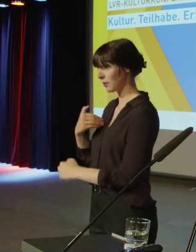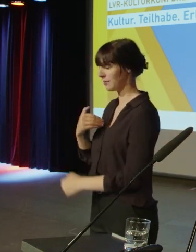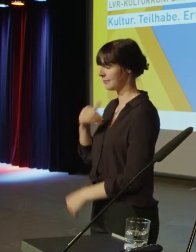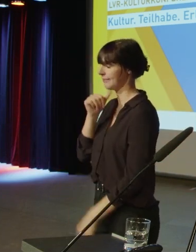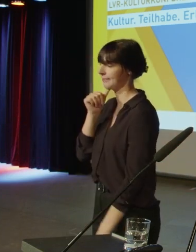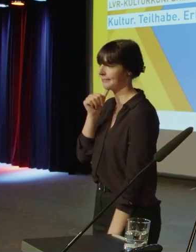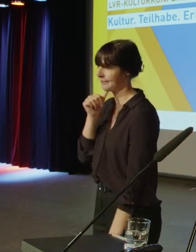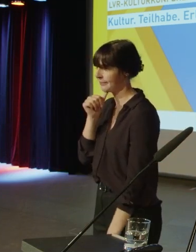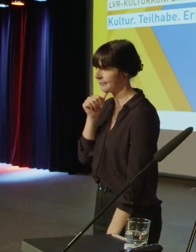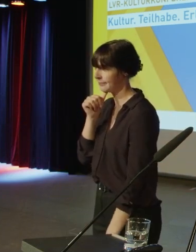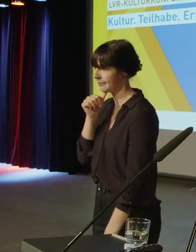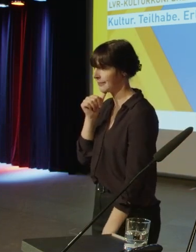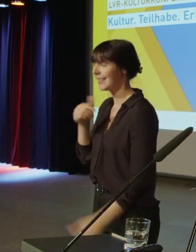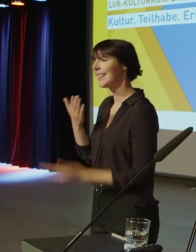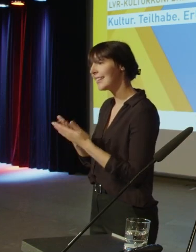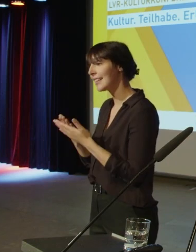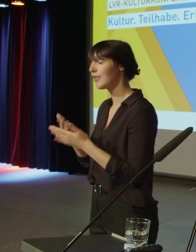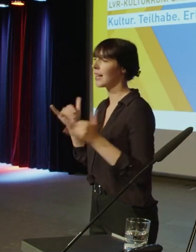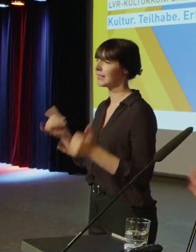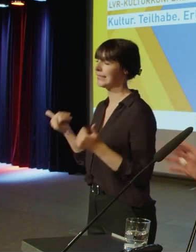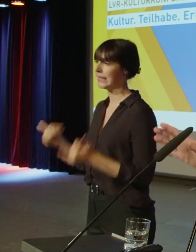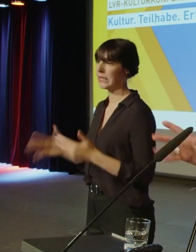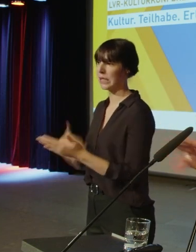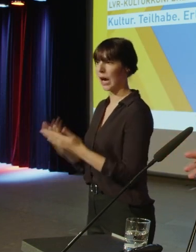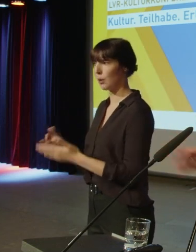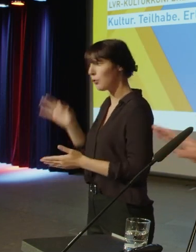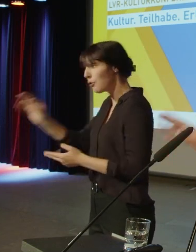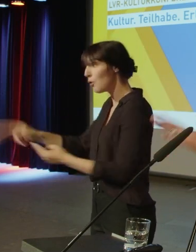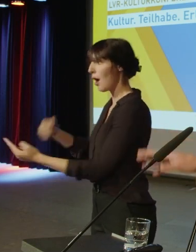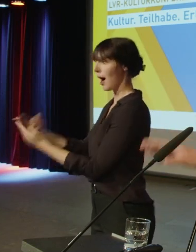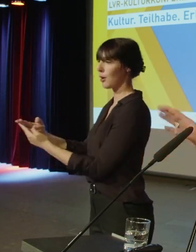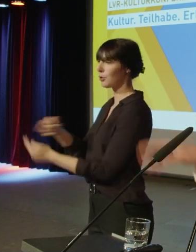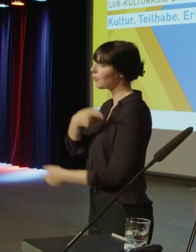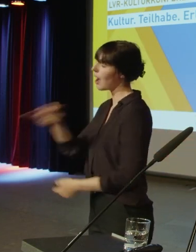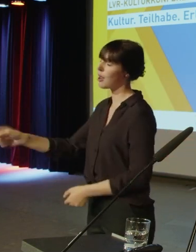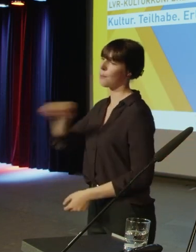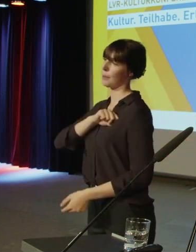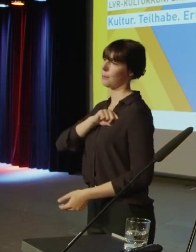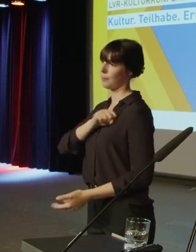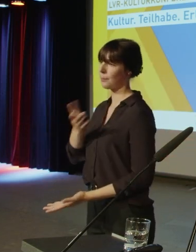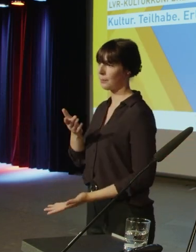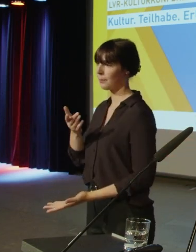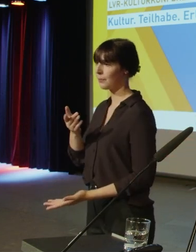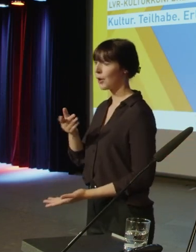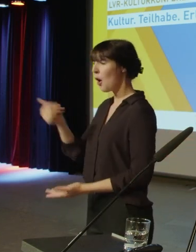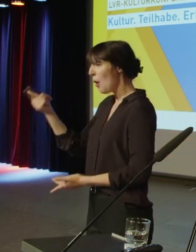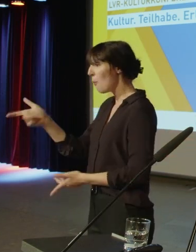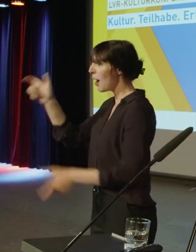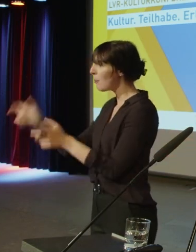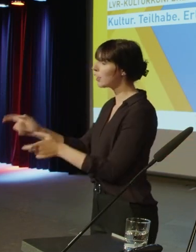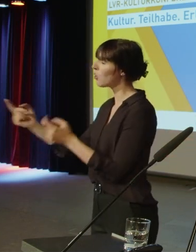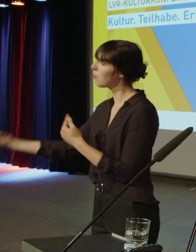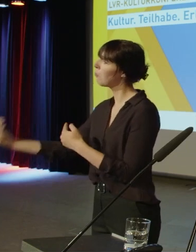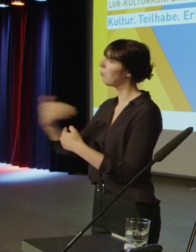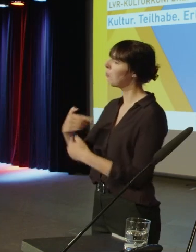werden. Ich glaube, davon können wir alle nur profitieren. Und wenn nur ein Drittel von denen, die den Abend da gut fanden, sagen, ach, das war ja eigentlich gar